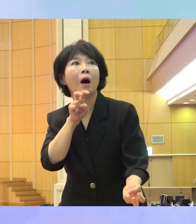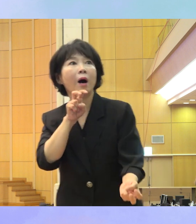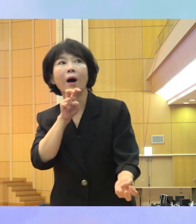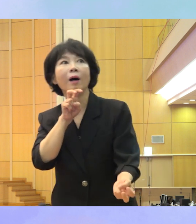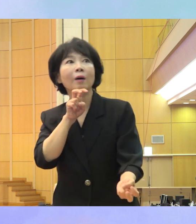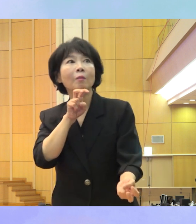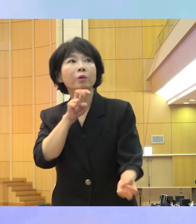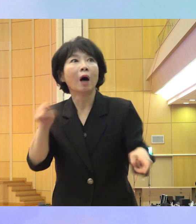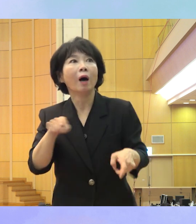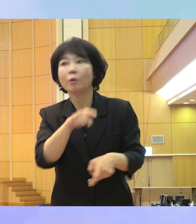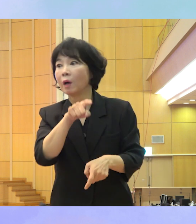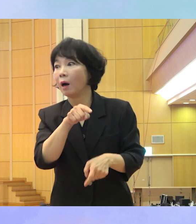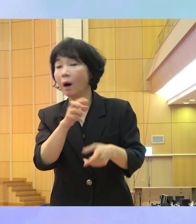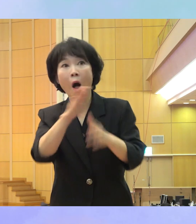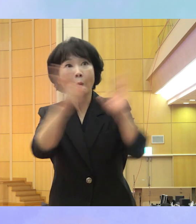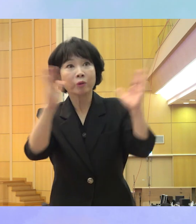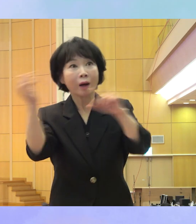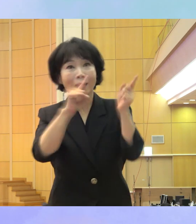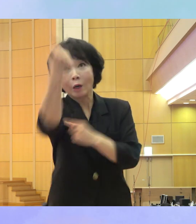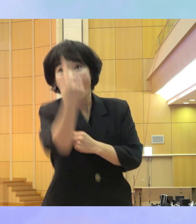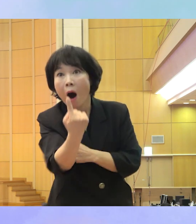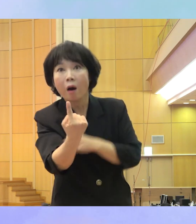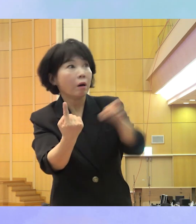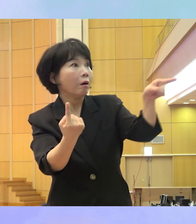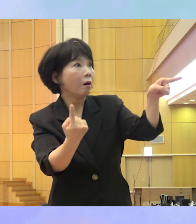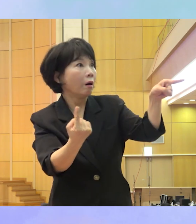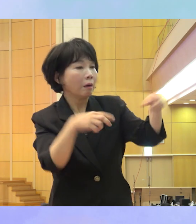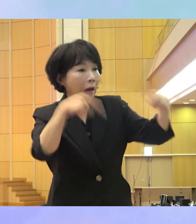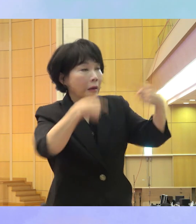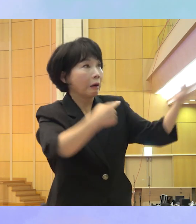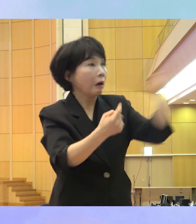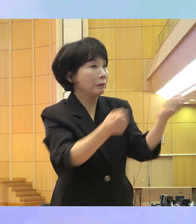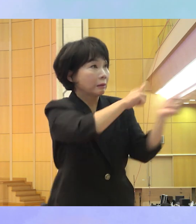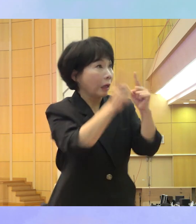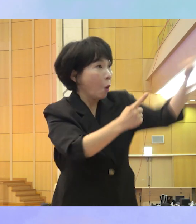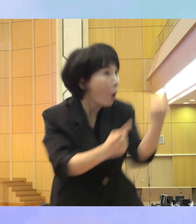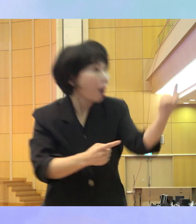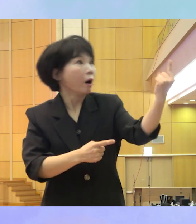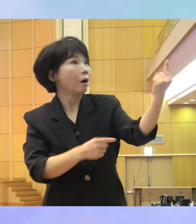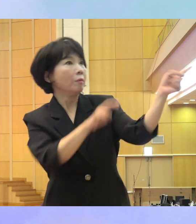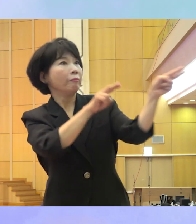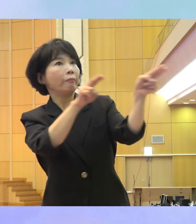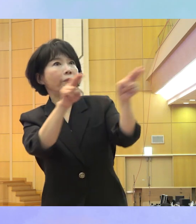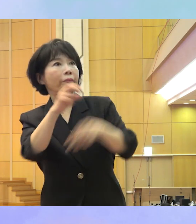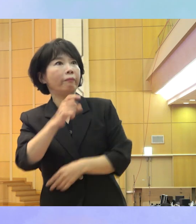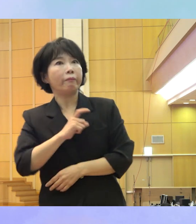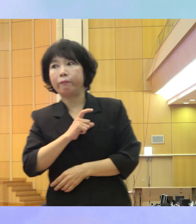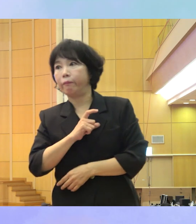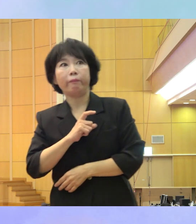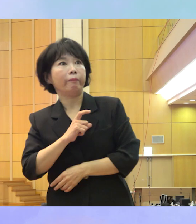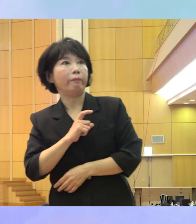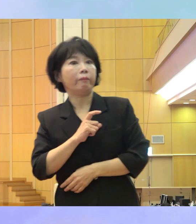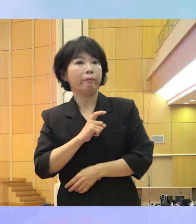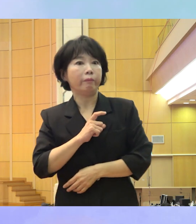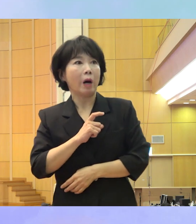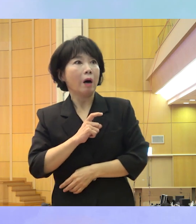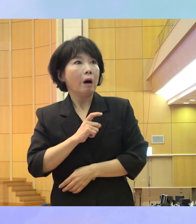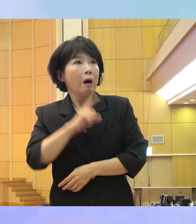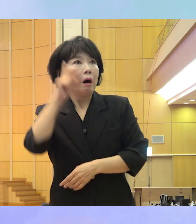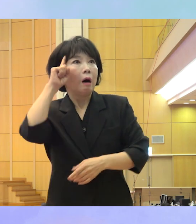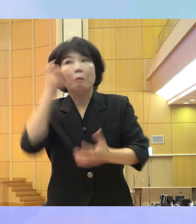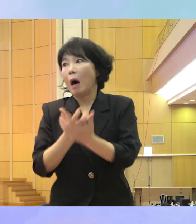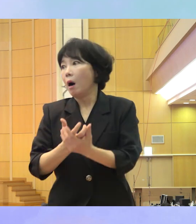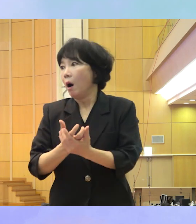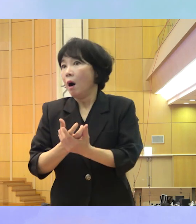있는데 지금도 살아있네? 두 분이 나타나서 예수님과 대화 나누는 장면을 보고 그제서야 제자들이 또 깨달은 게